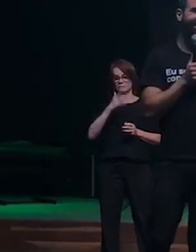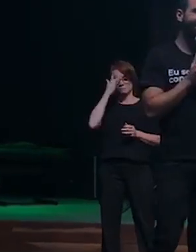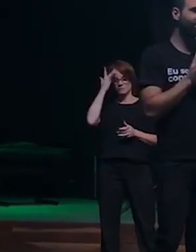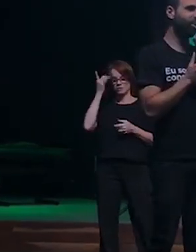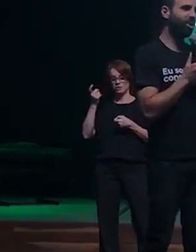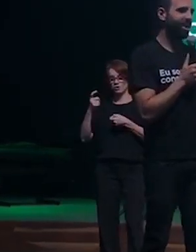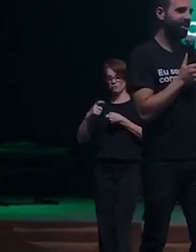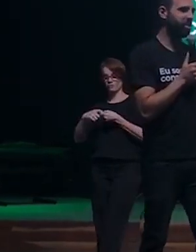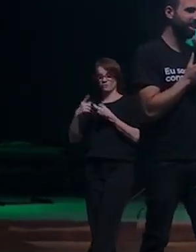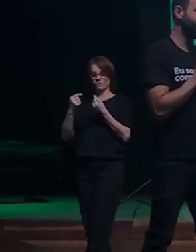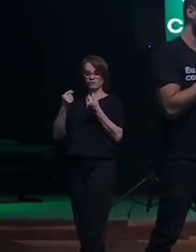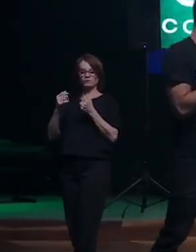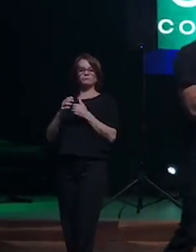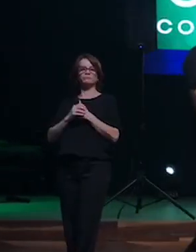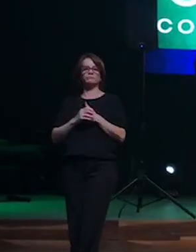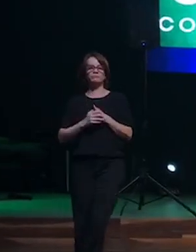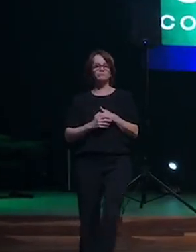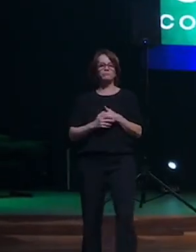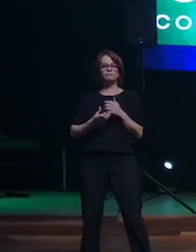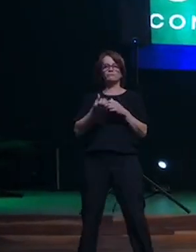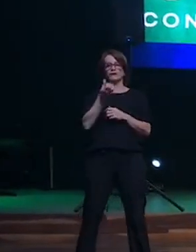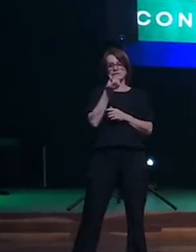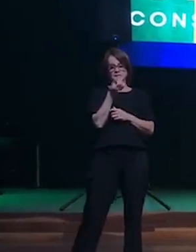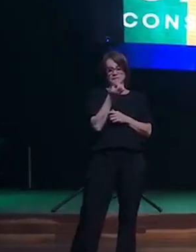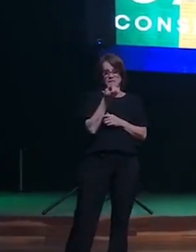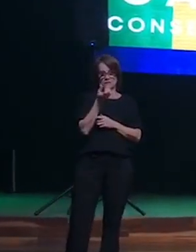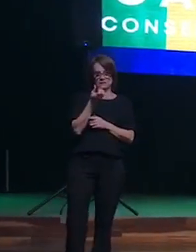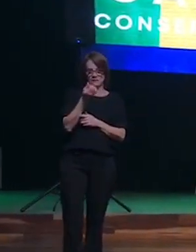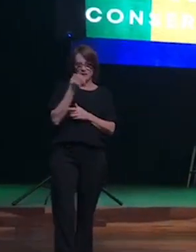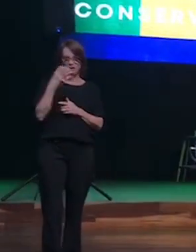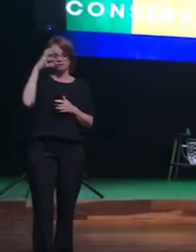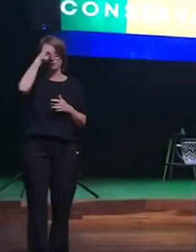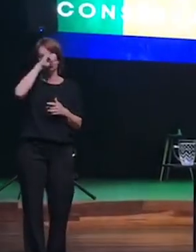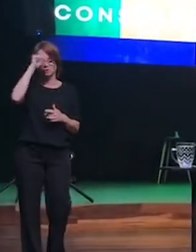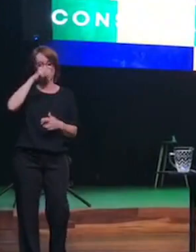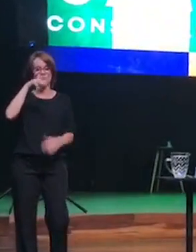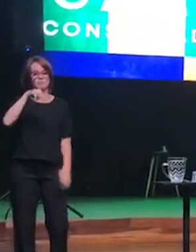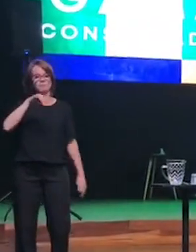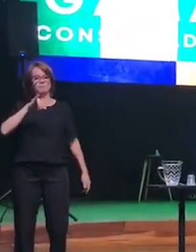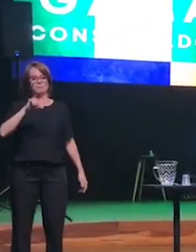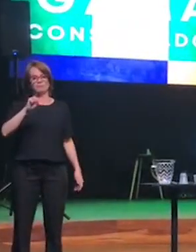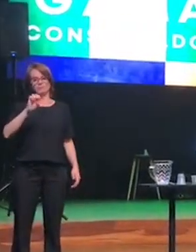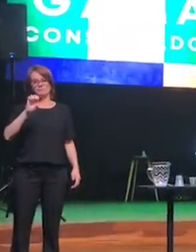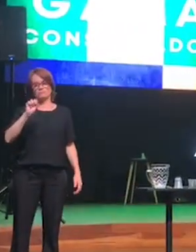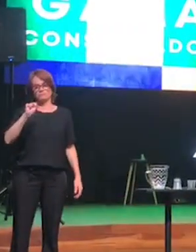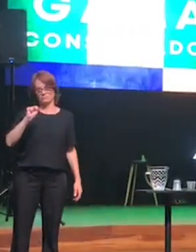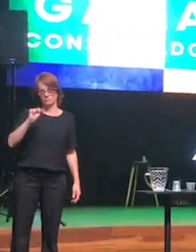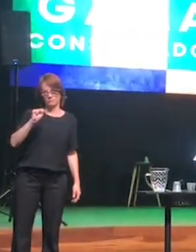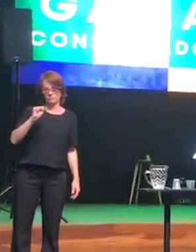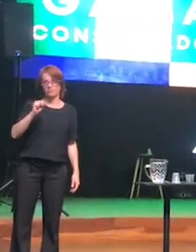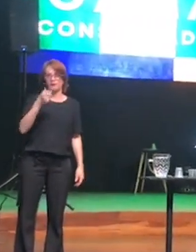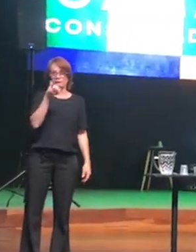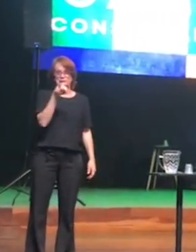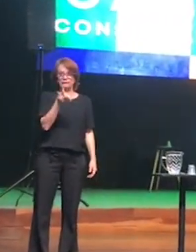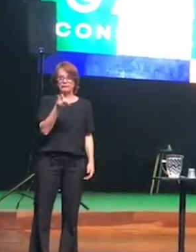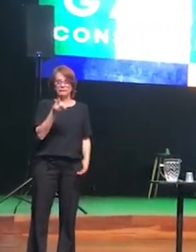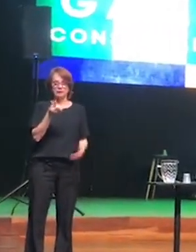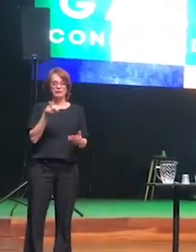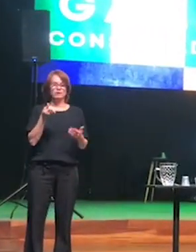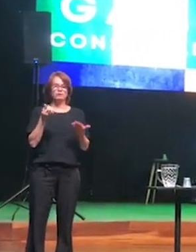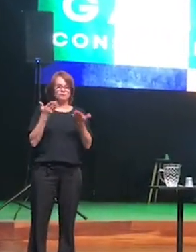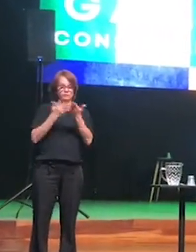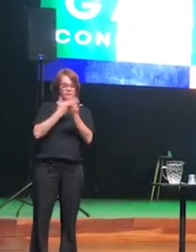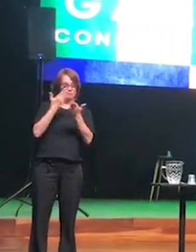As 6 lições de Mises. Mises, M-I-S-E-E. As 6 lições de